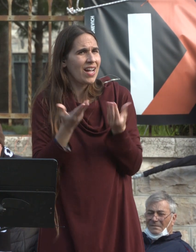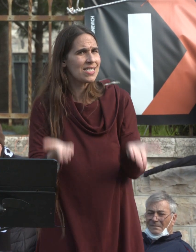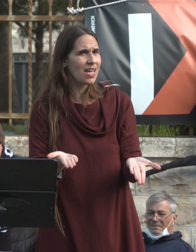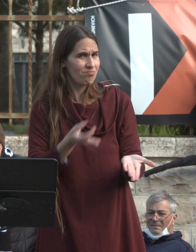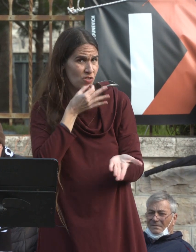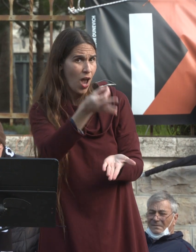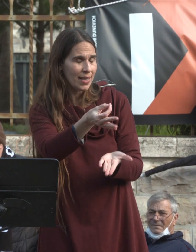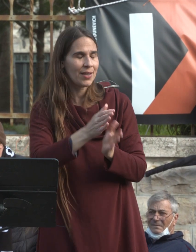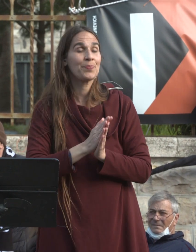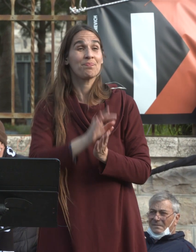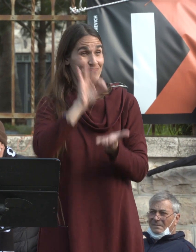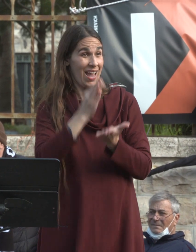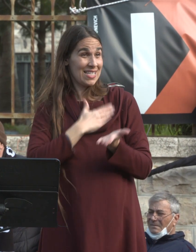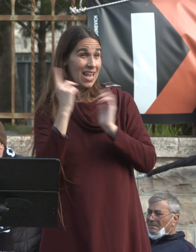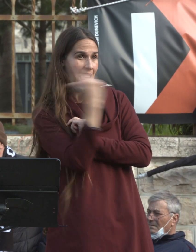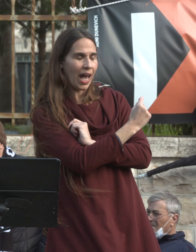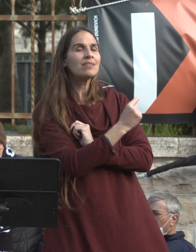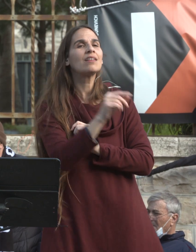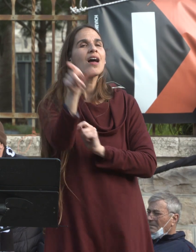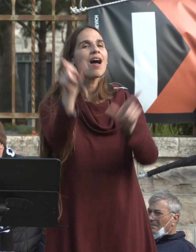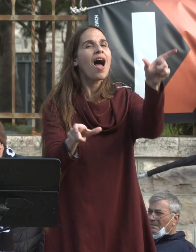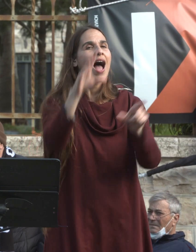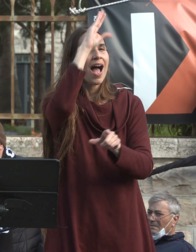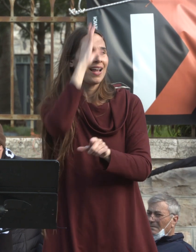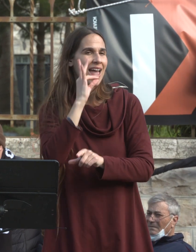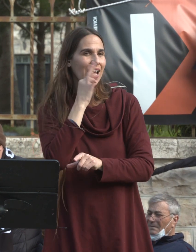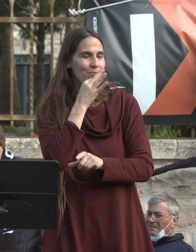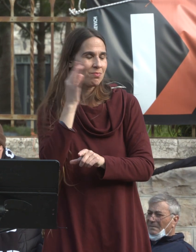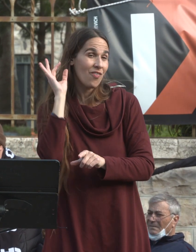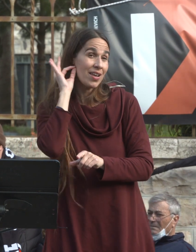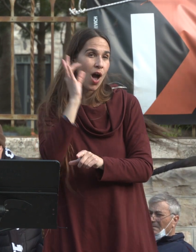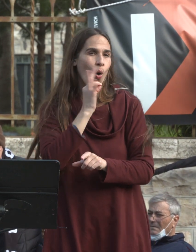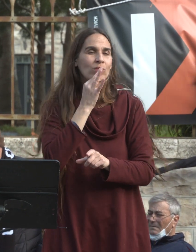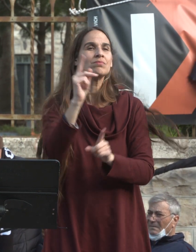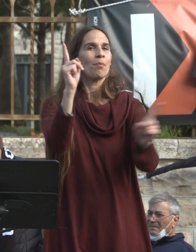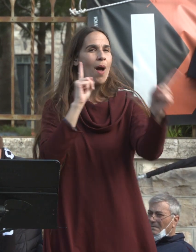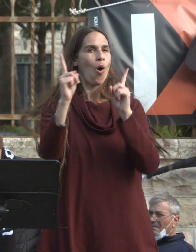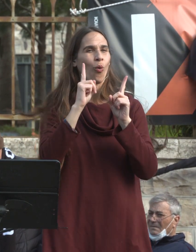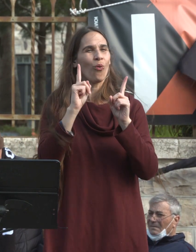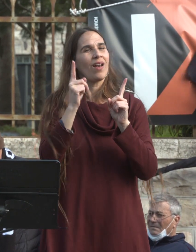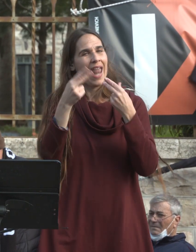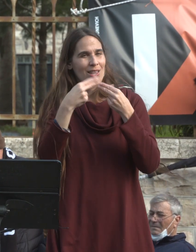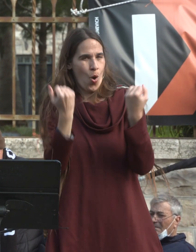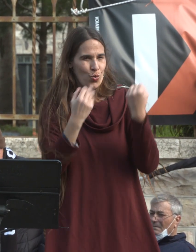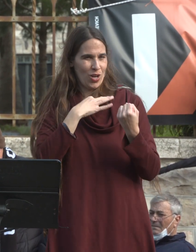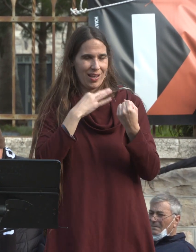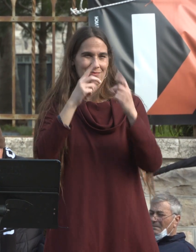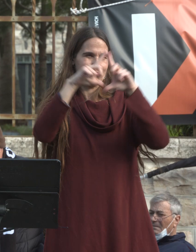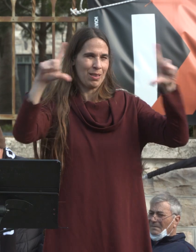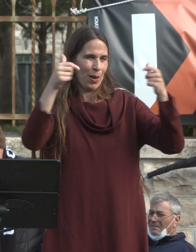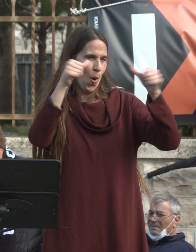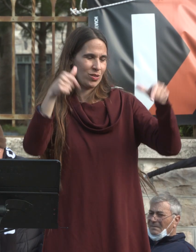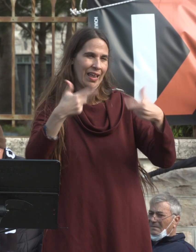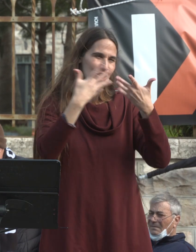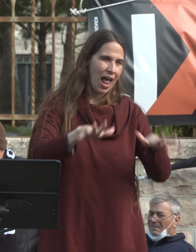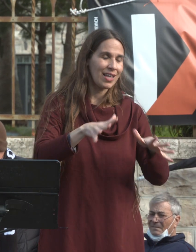וכשרציתי לעזוב, הנערות והנערים עטפו אותי ליד הרכב, עטו הסטיקרים שלי, נכשלת ולך, ושאלו עוד